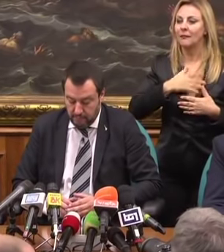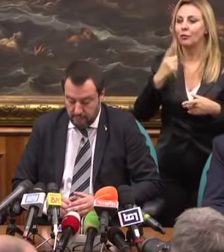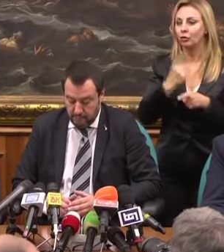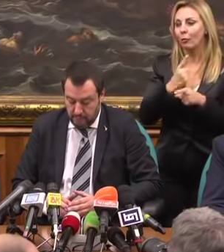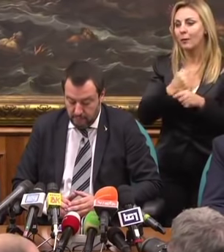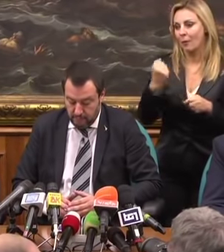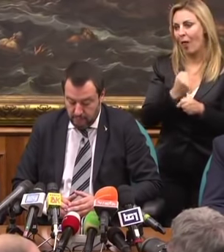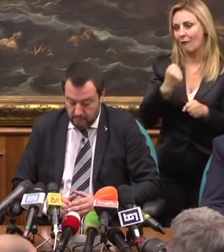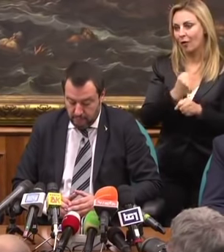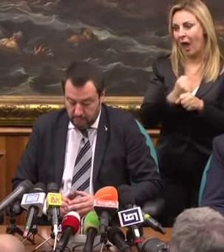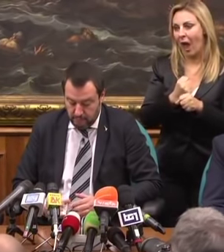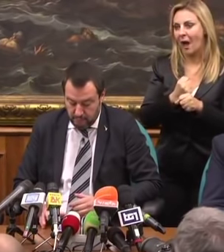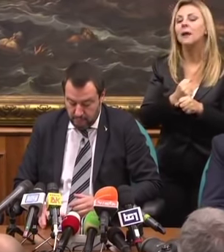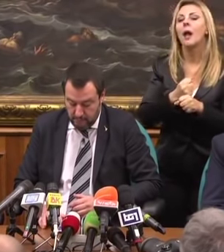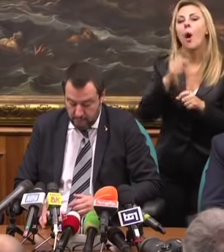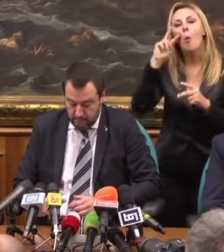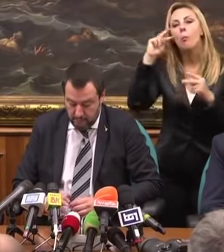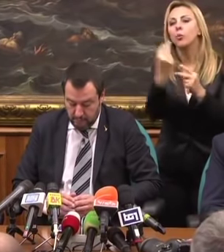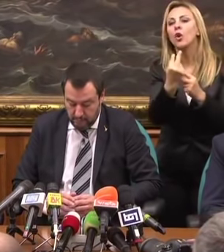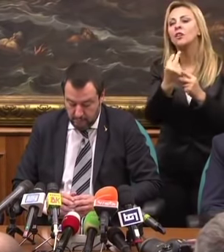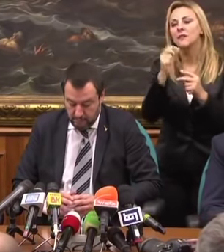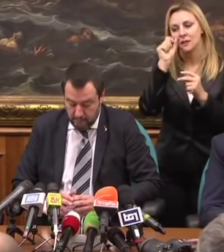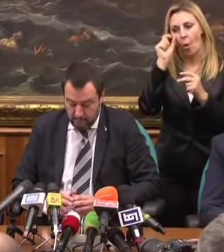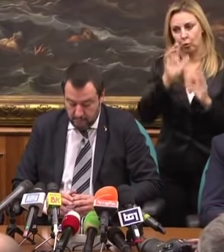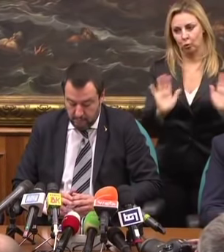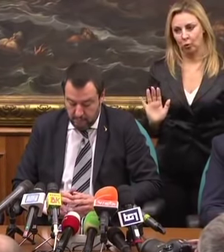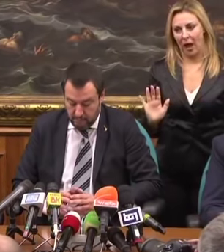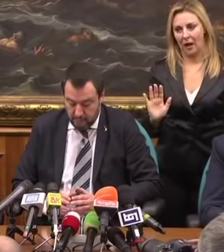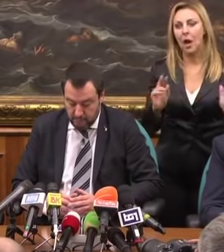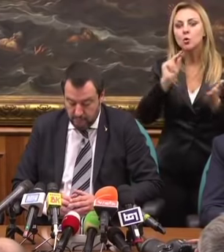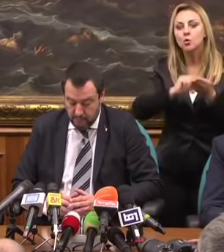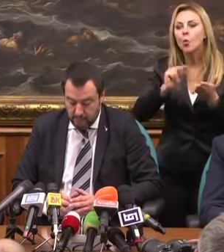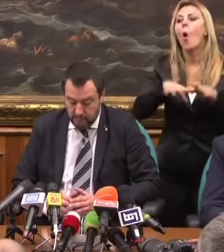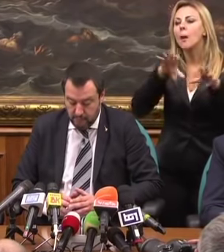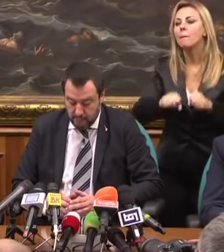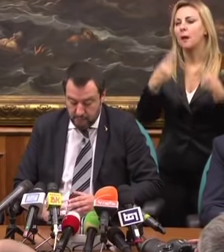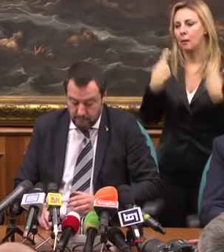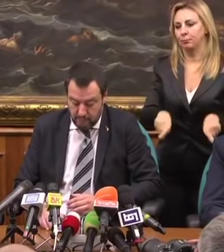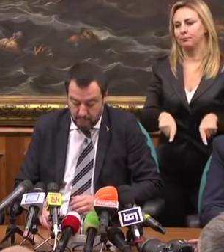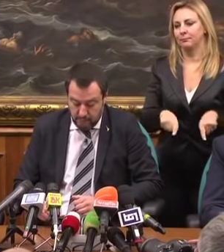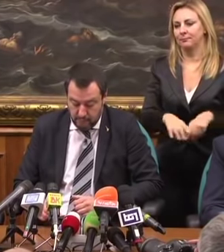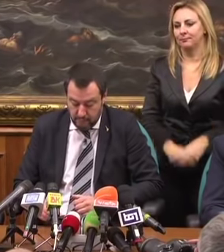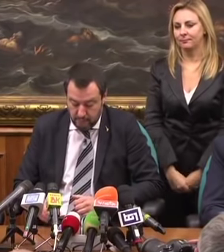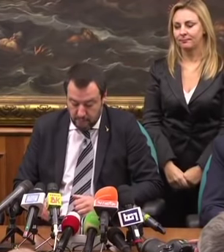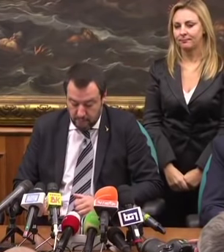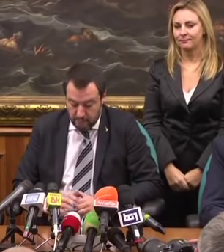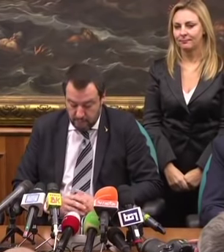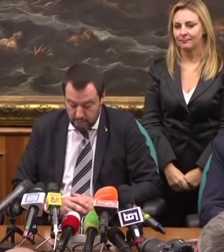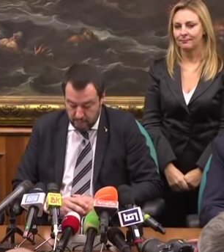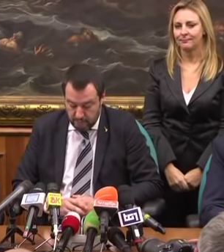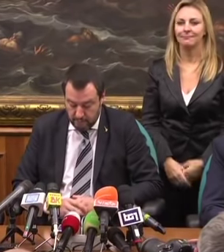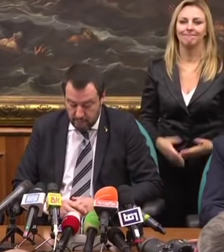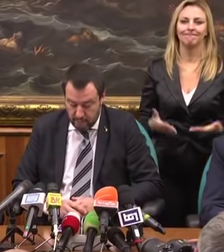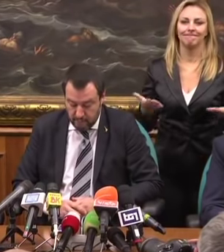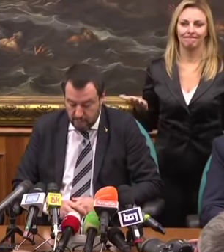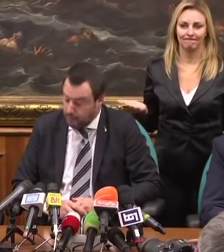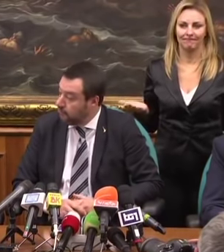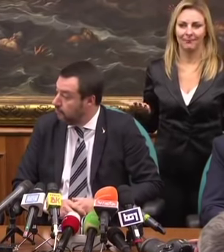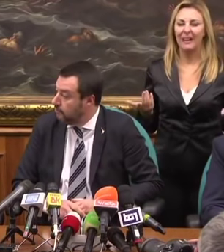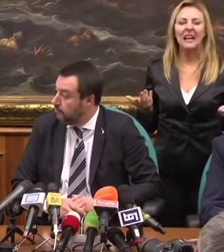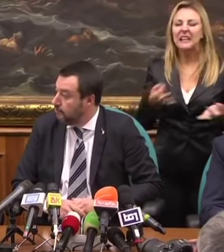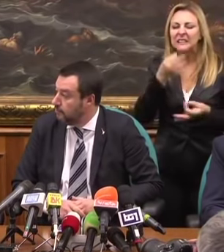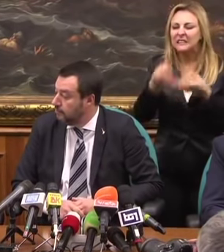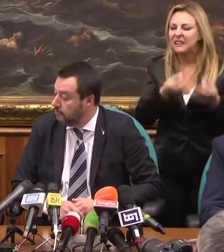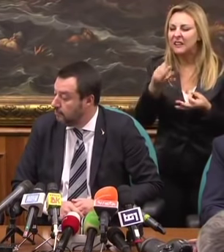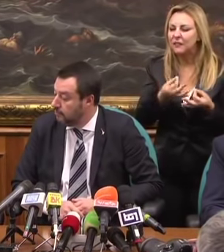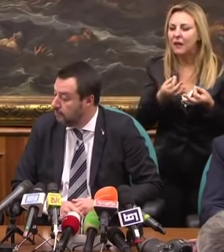anche dal punto di vista culturale. Ecco perché la scuola si impegna in questo. In che cosa consisterà